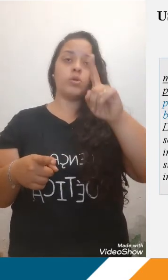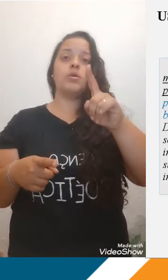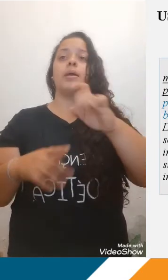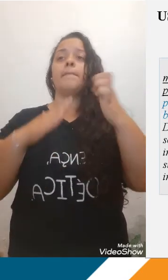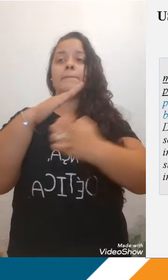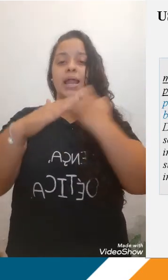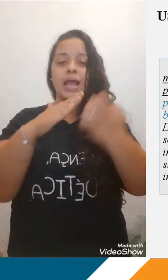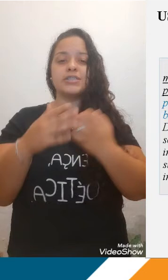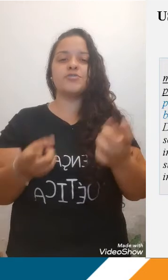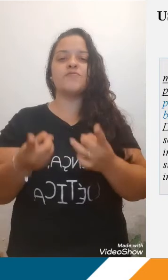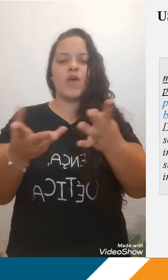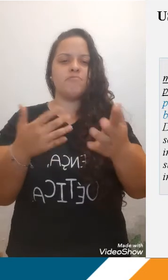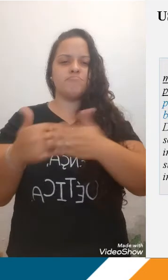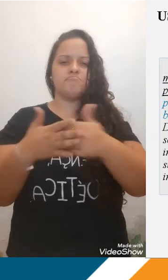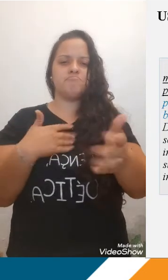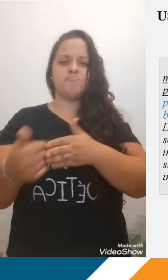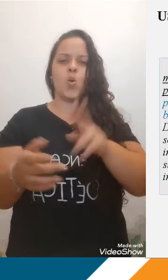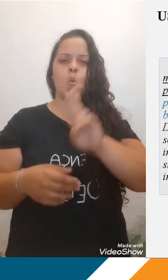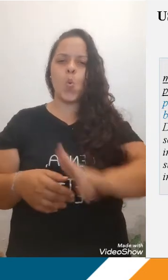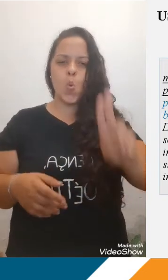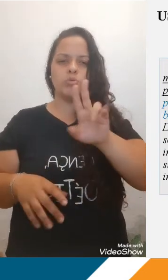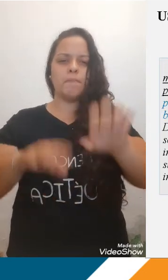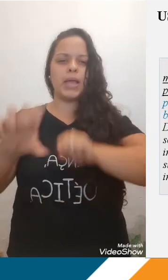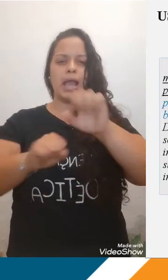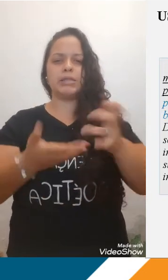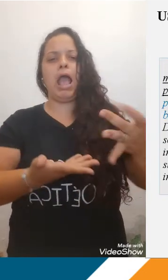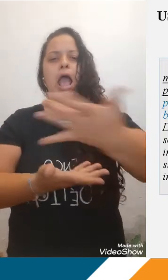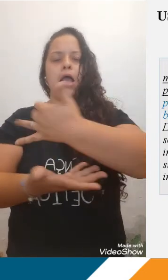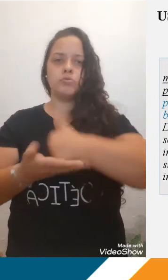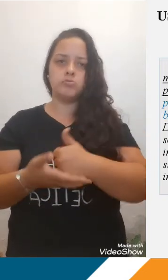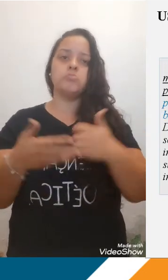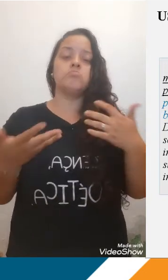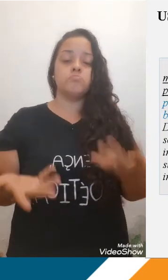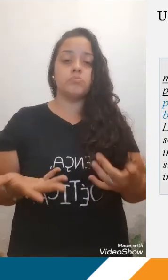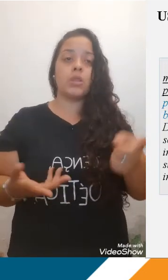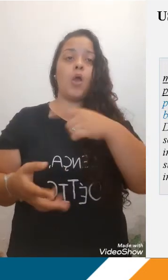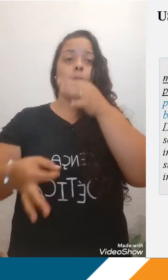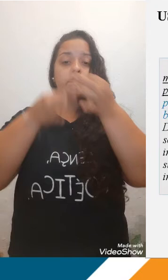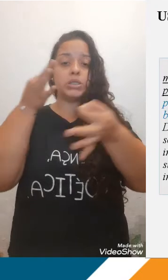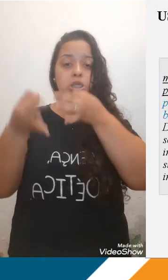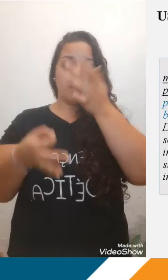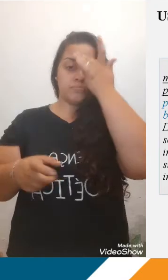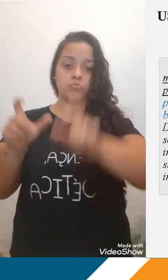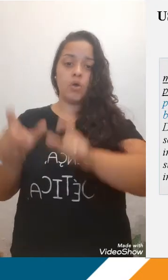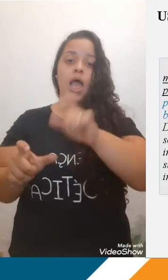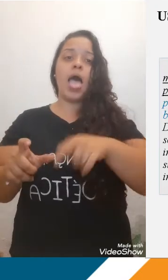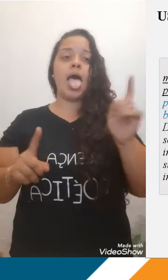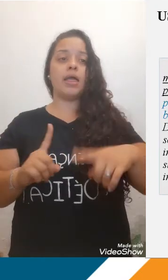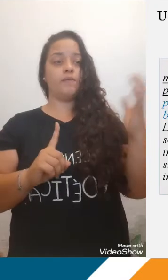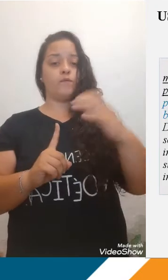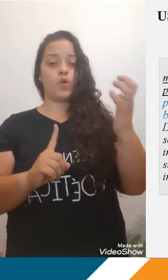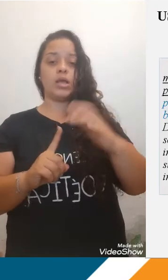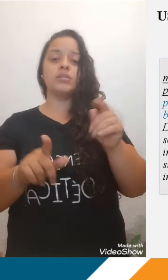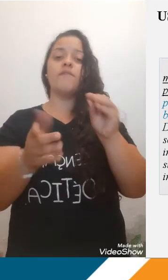para empresários que desejam direcionar suas propagandas. Dessa forma, a opinião dos consumidores é influenciada e o direito